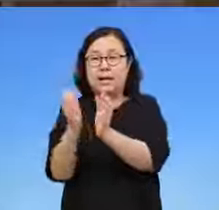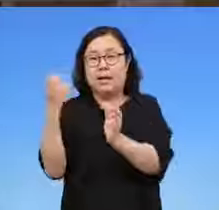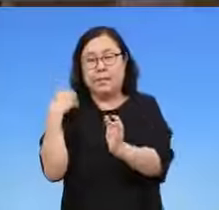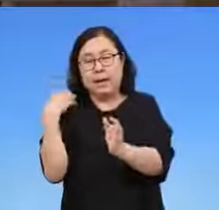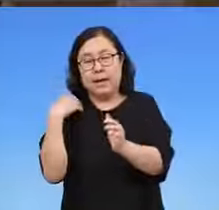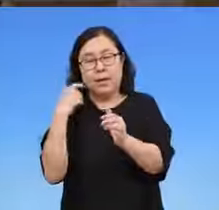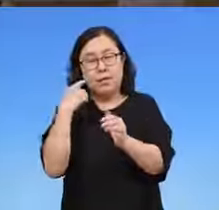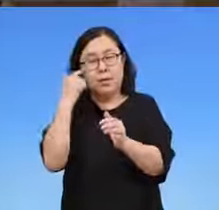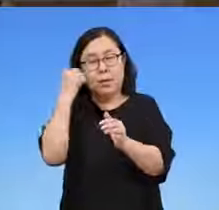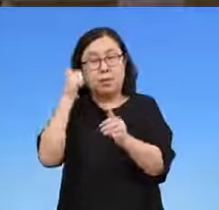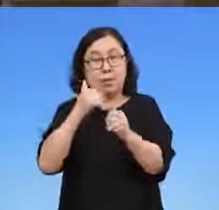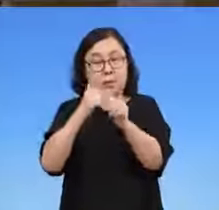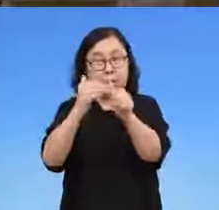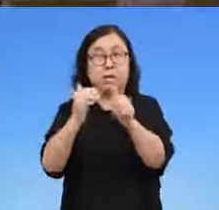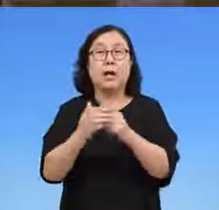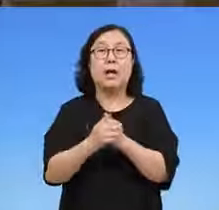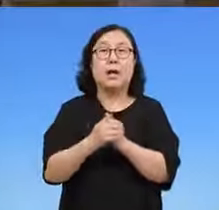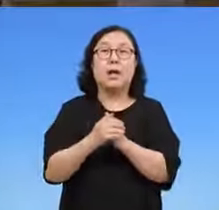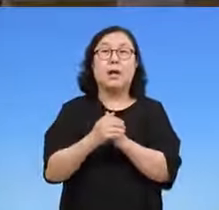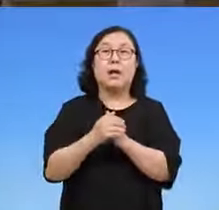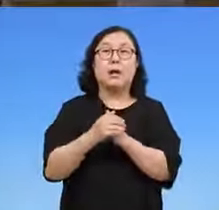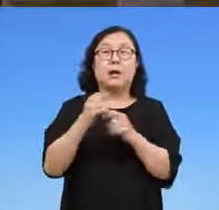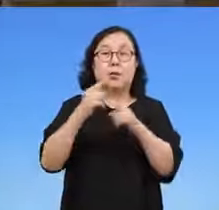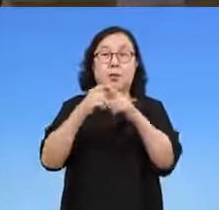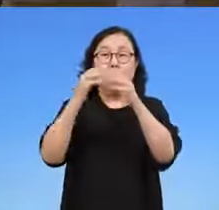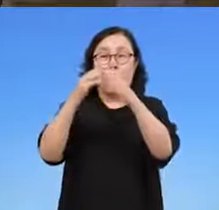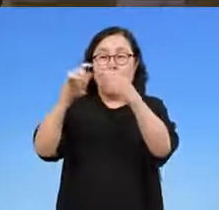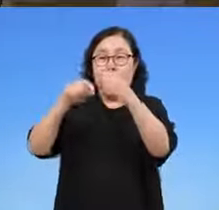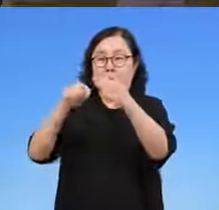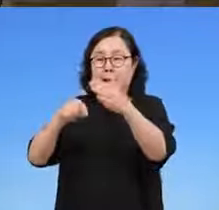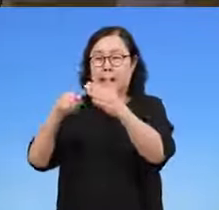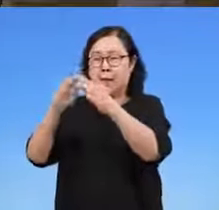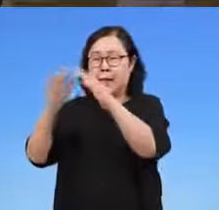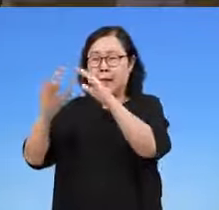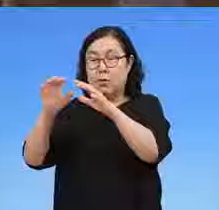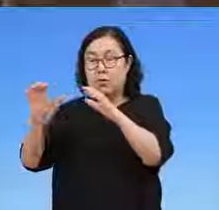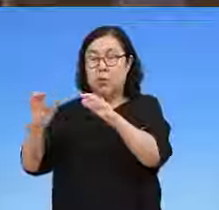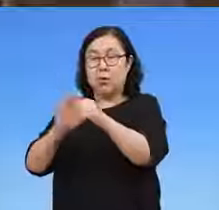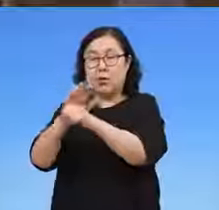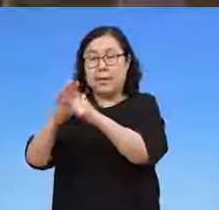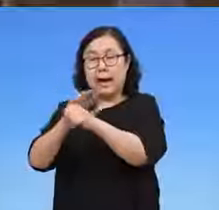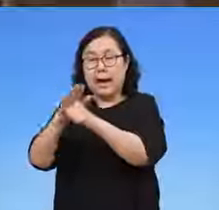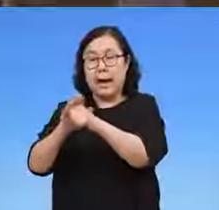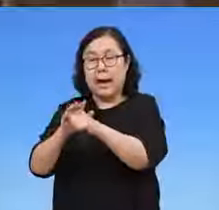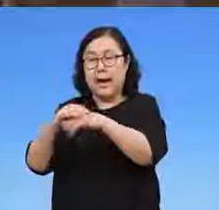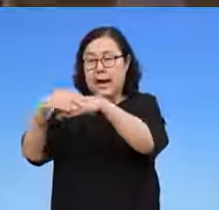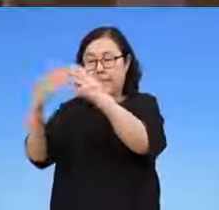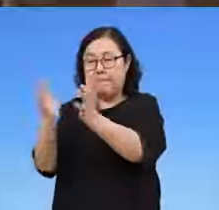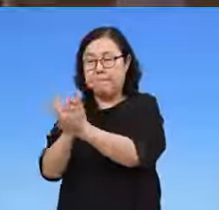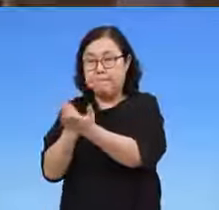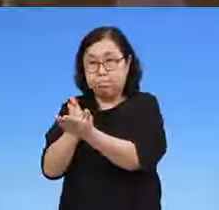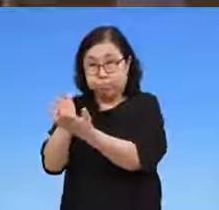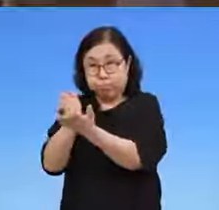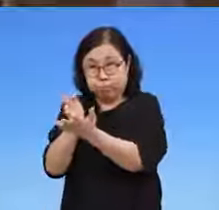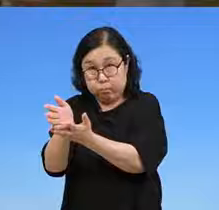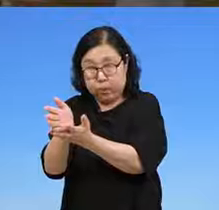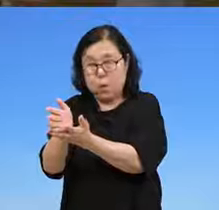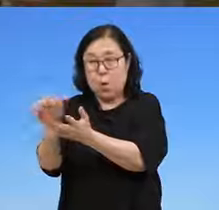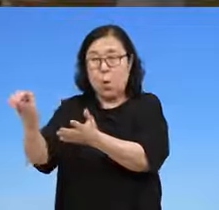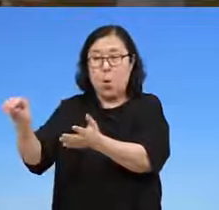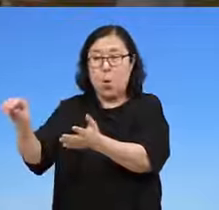분과를 담당하는 교역자가 보내왔는데 보니까 지금 우리 교회 안에 있는 이웃 사랑 분과에서 한 500여 명의